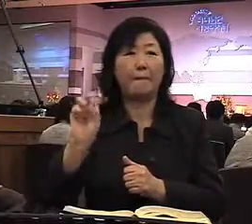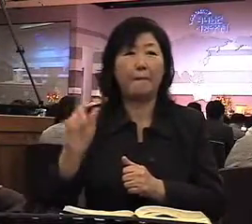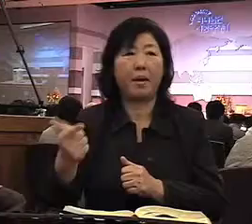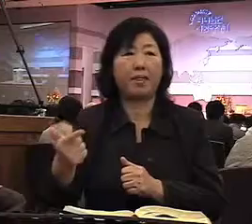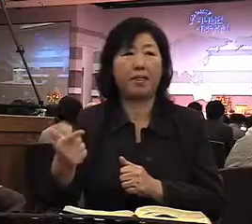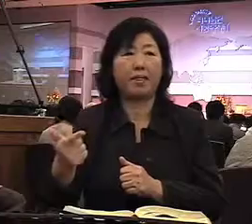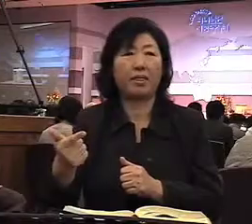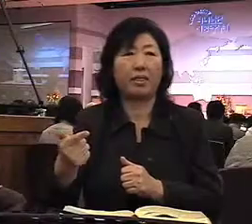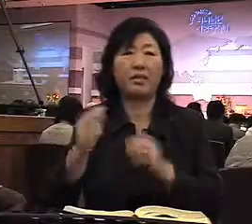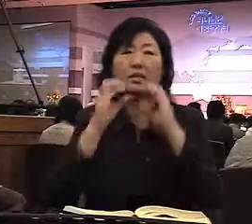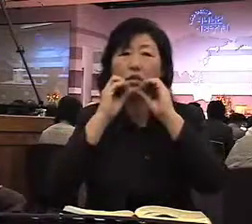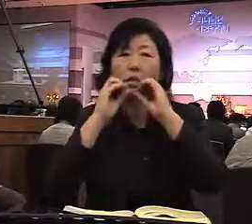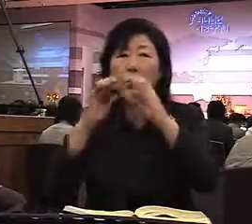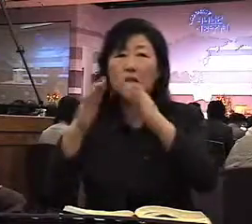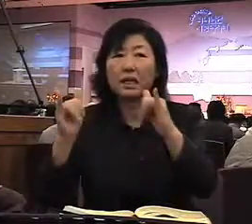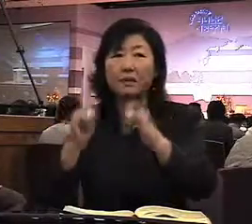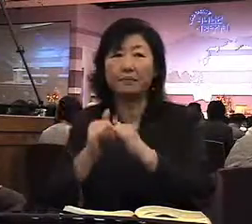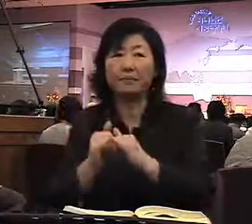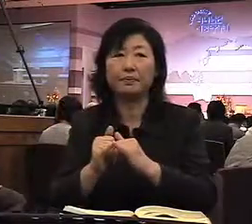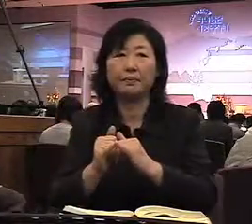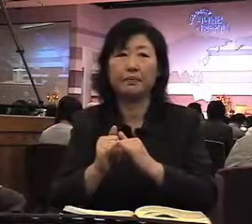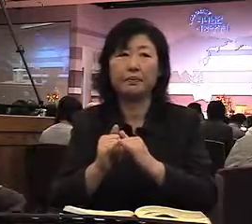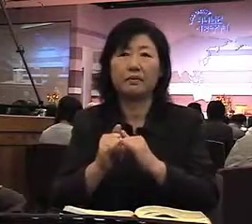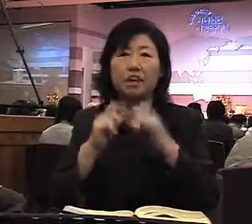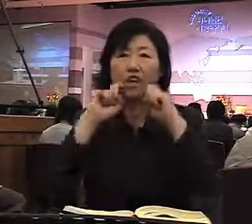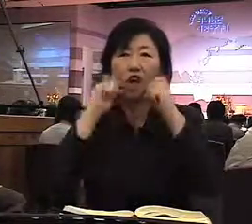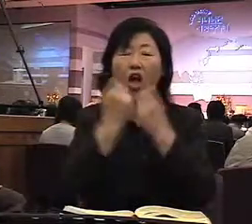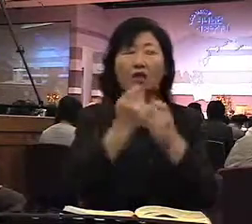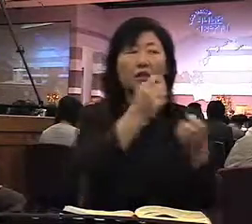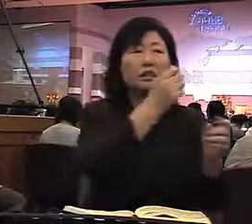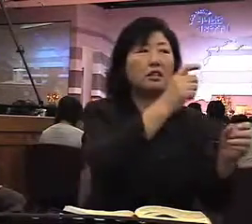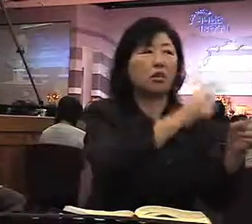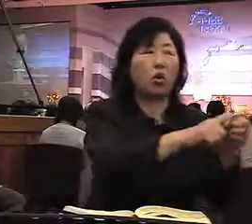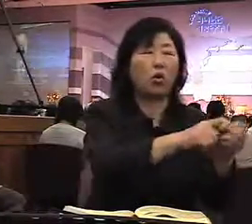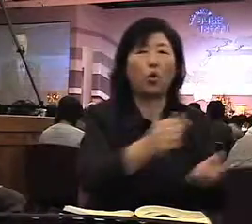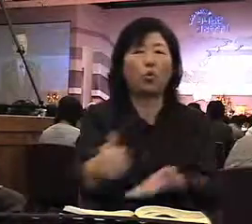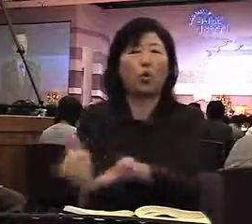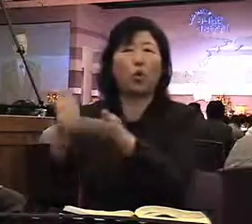개인적으로 존경하고 따르고 싶어하는 그러한 주의 종이 되십니다.